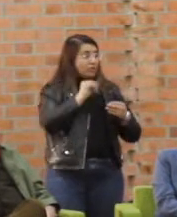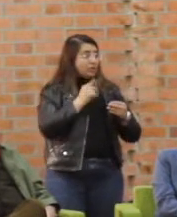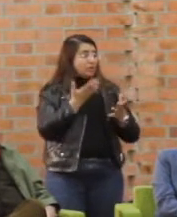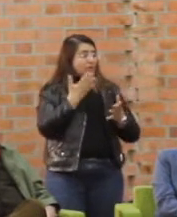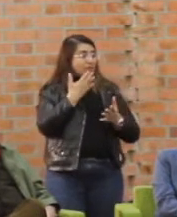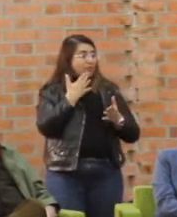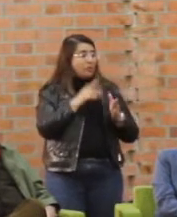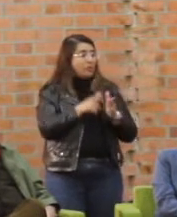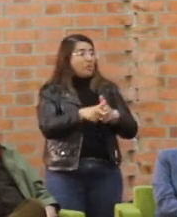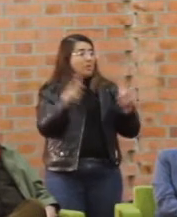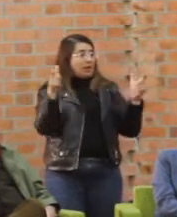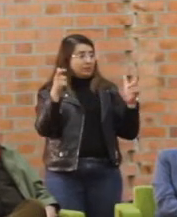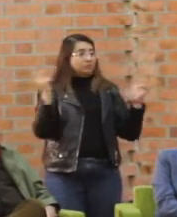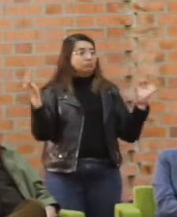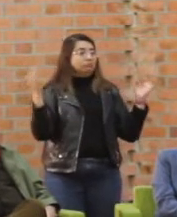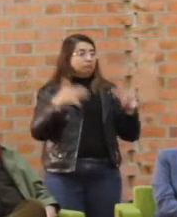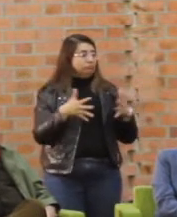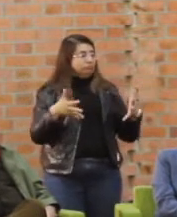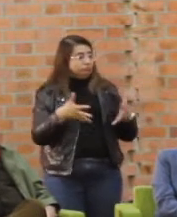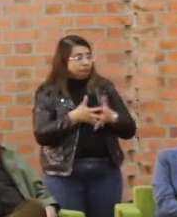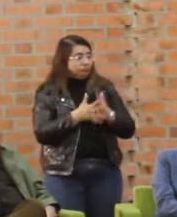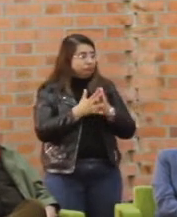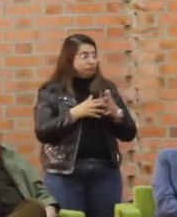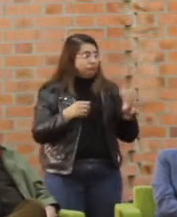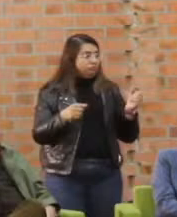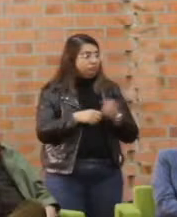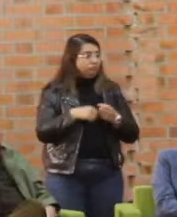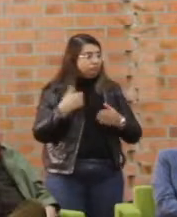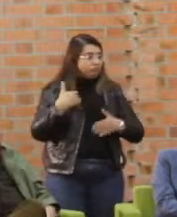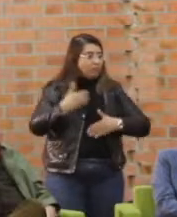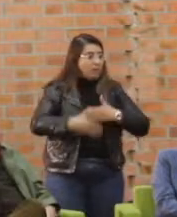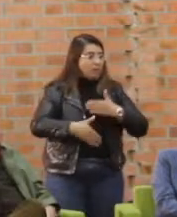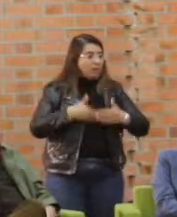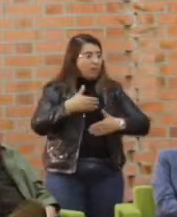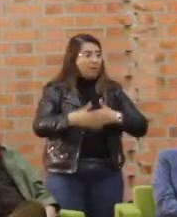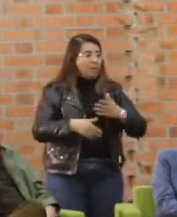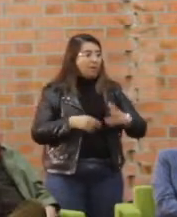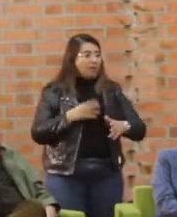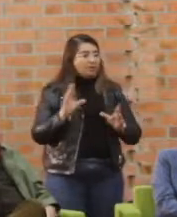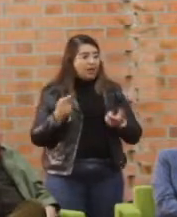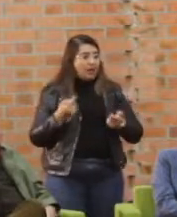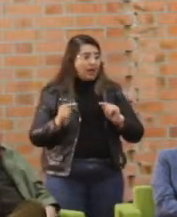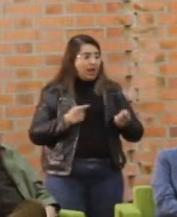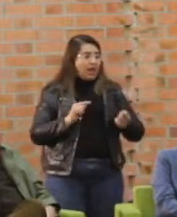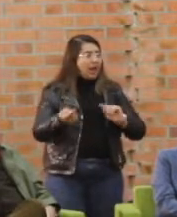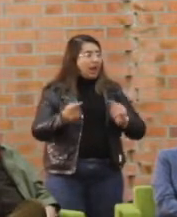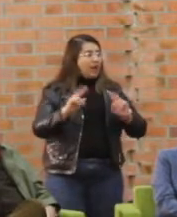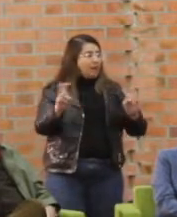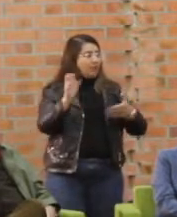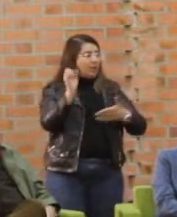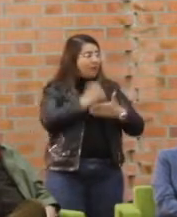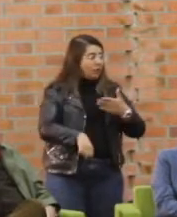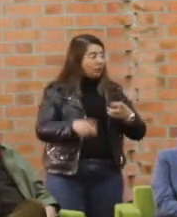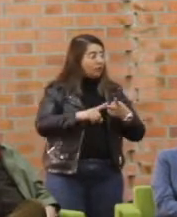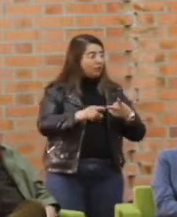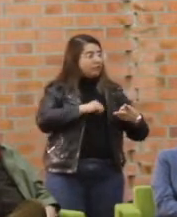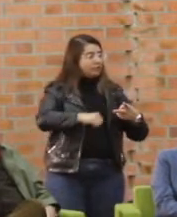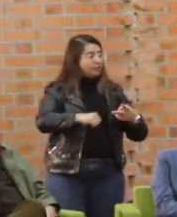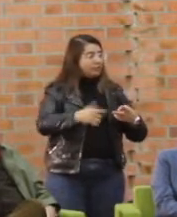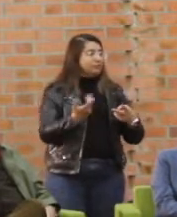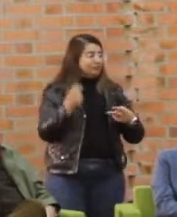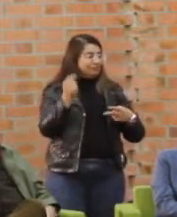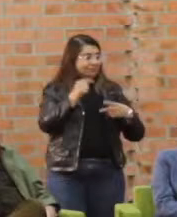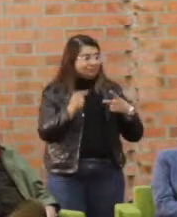o momentos donde se jugaba un poco con el tema del anticoncepción y con el tema del aborto y